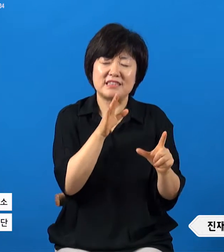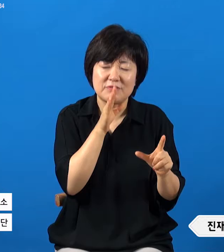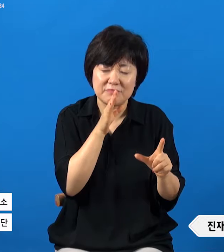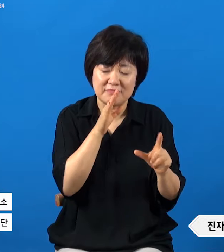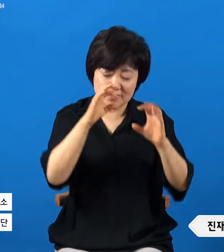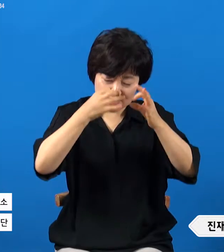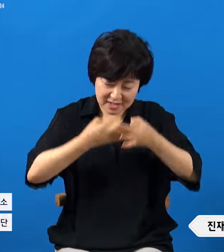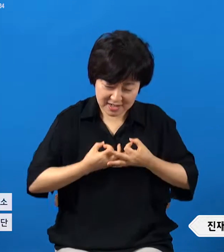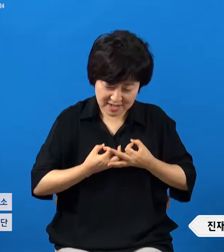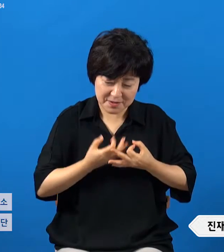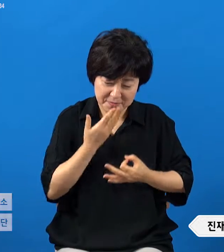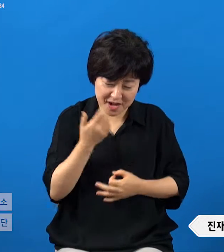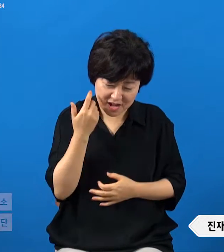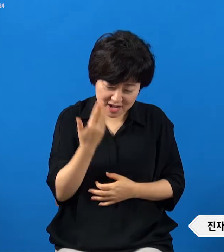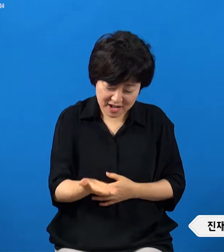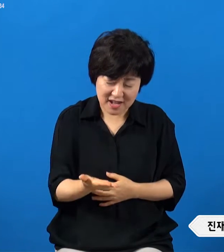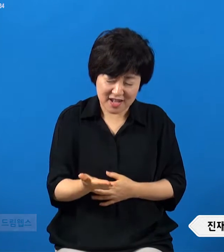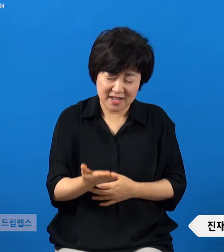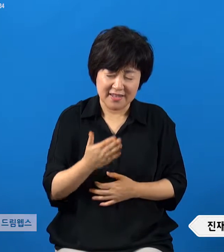증인입니다.